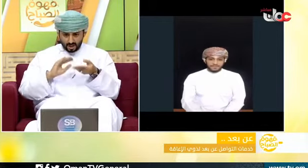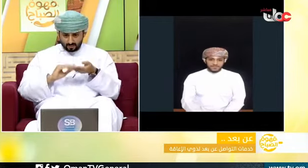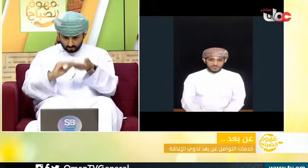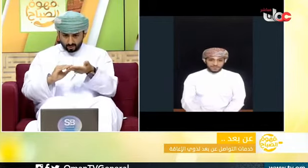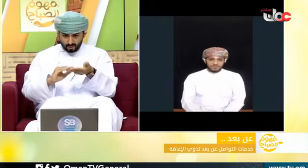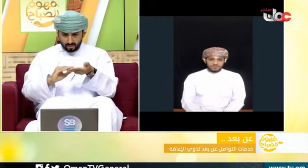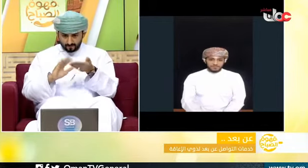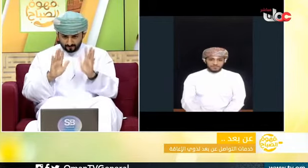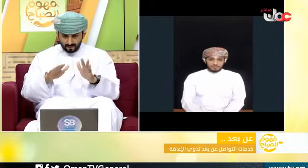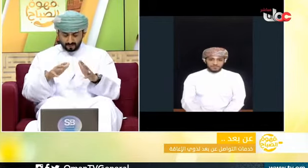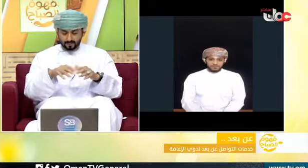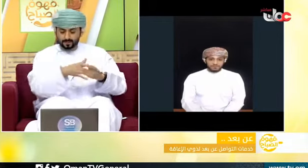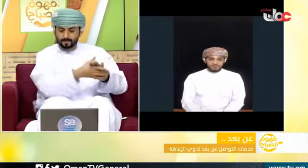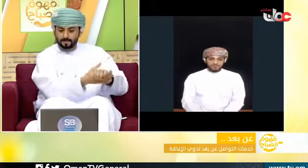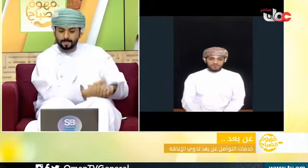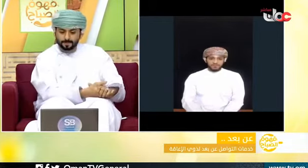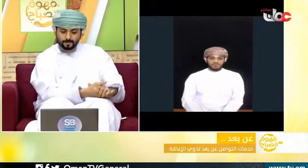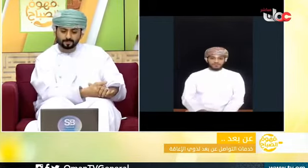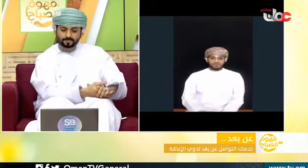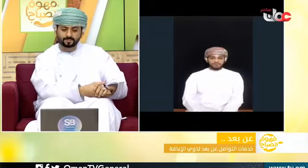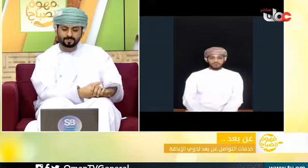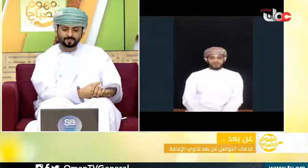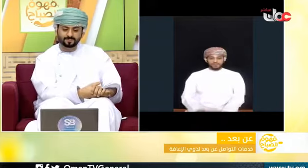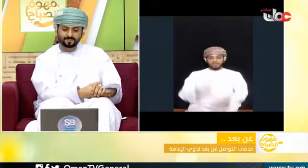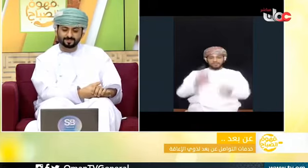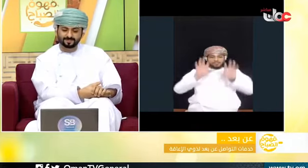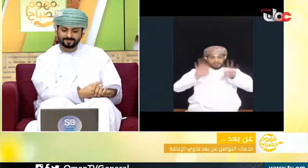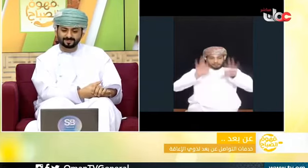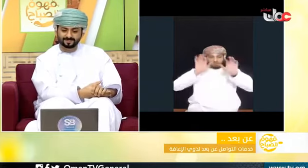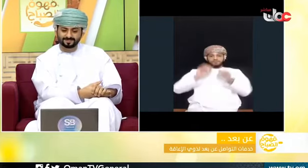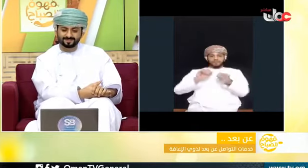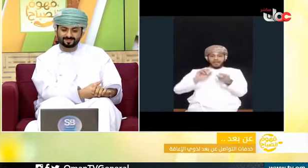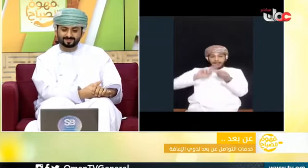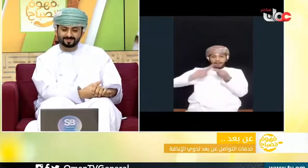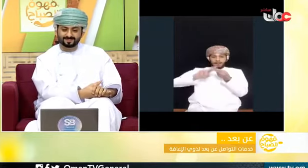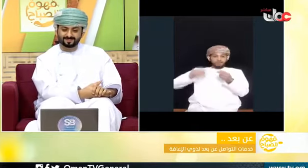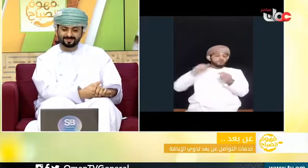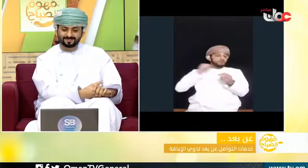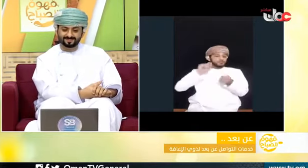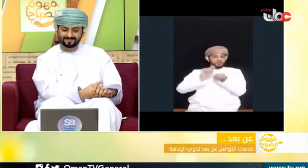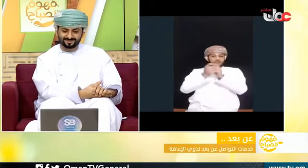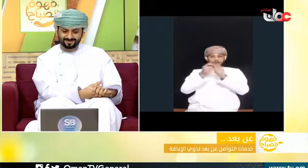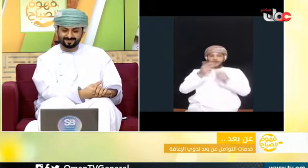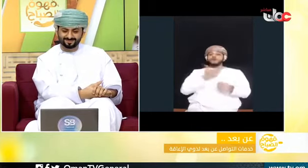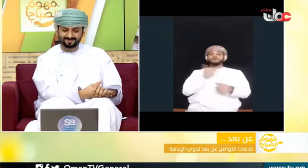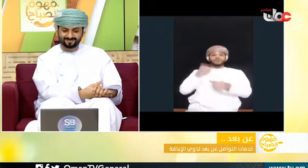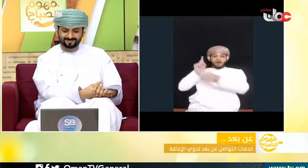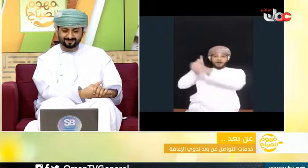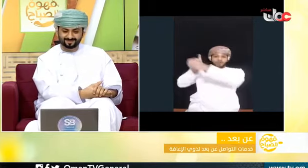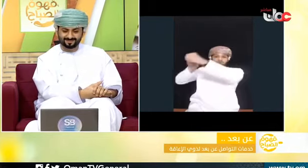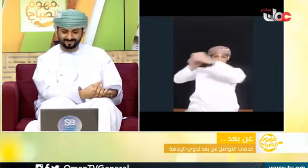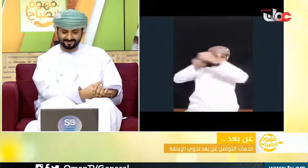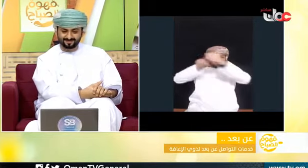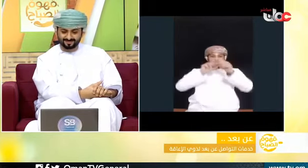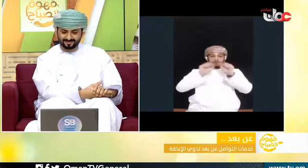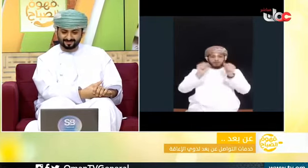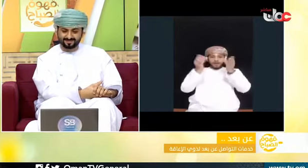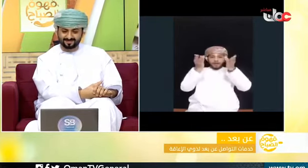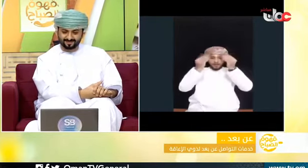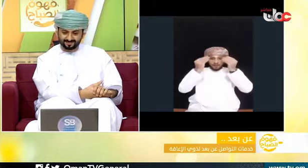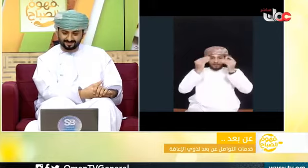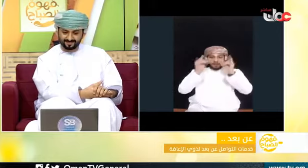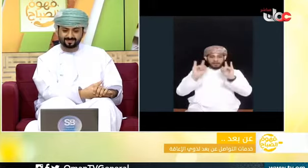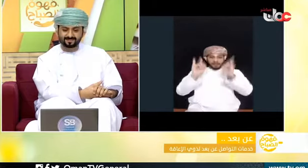تكون صعوبة، هناك حلول ومساعدة بالنسبة لكم، صحيح؟ نعم نعم، هناك حلول كثيرة يعني تغيرت من